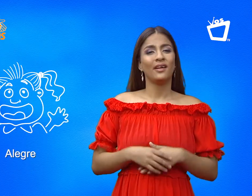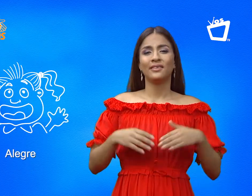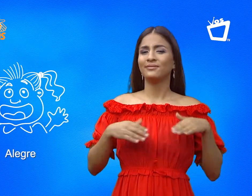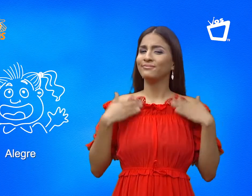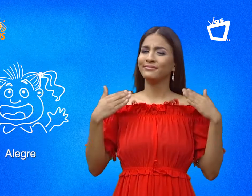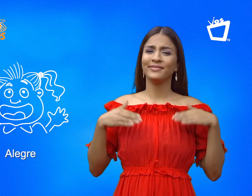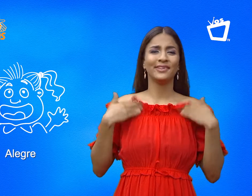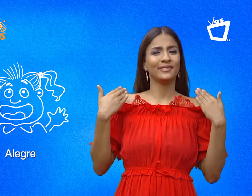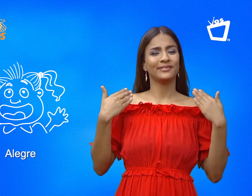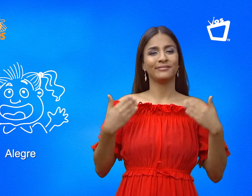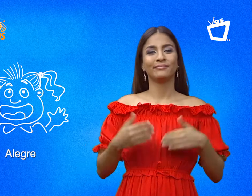alegre